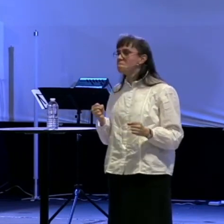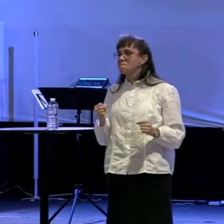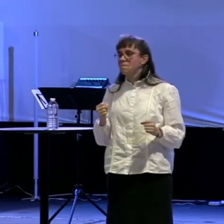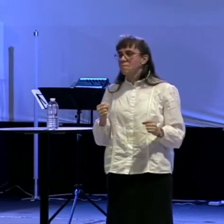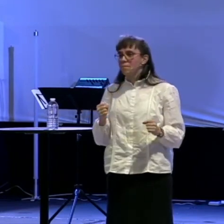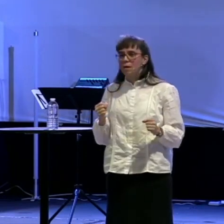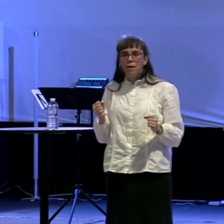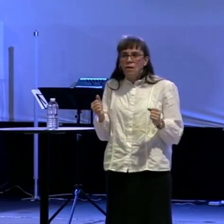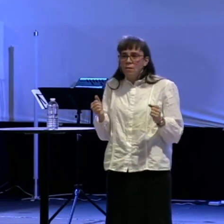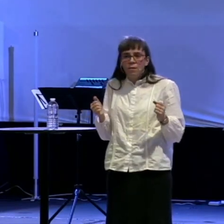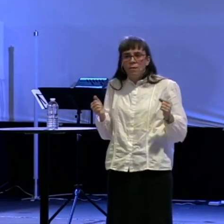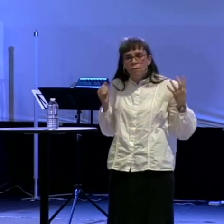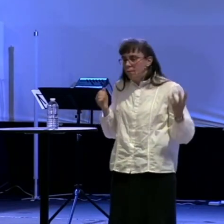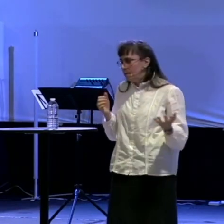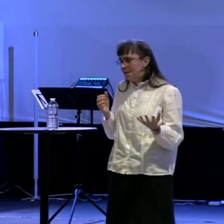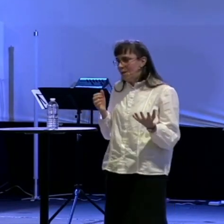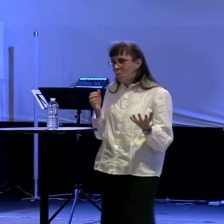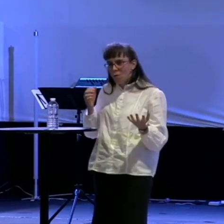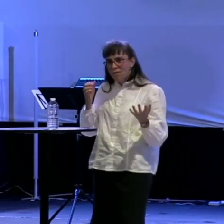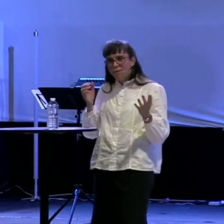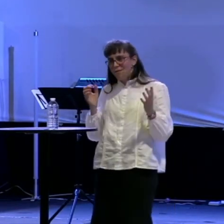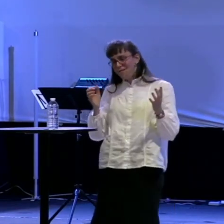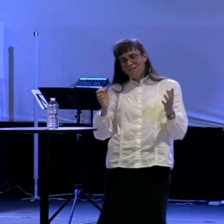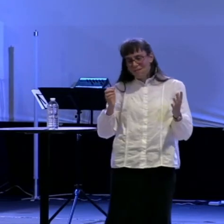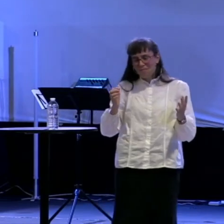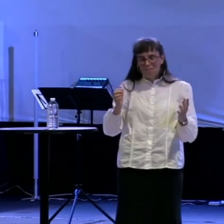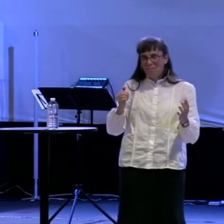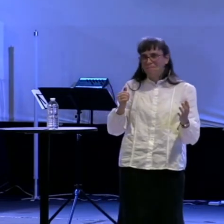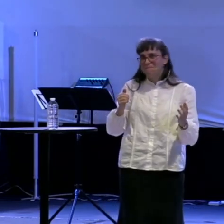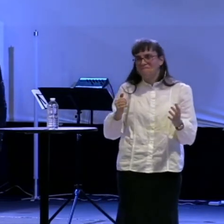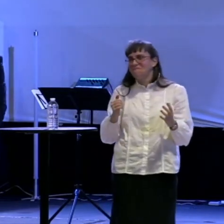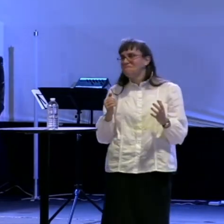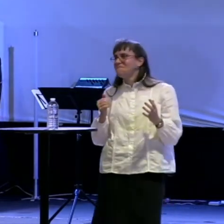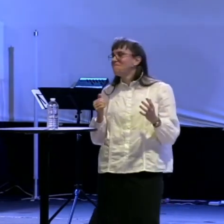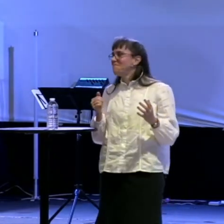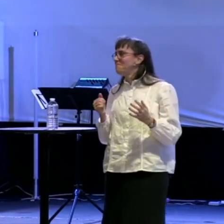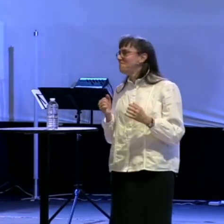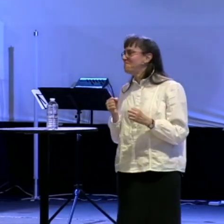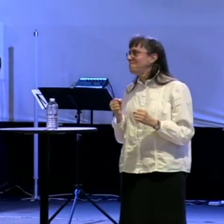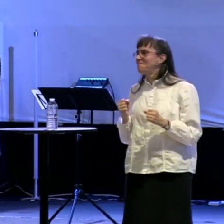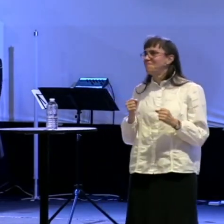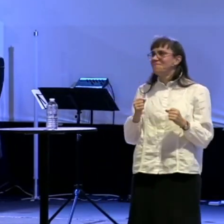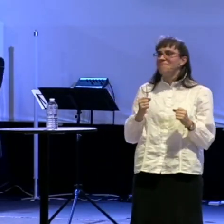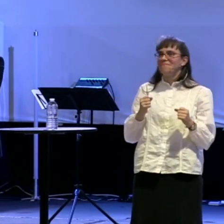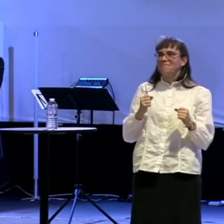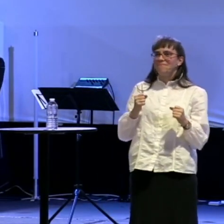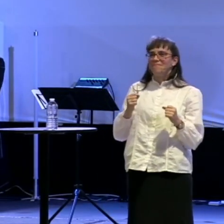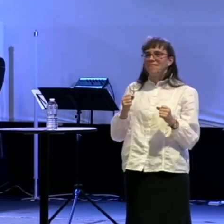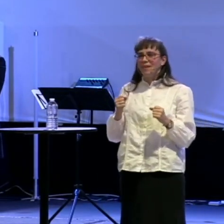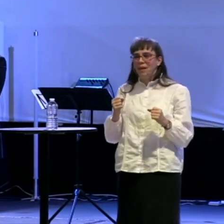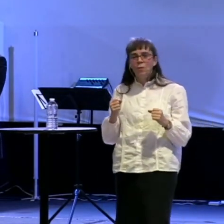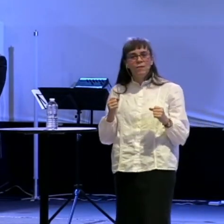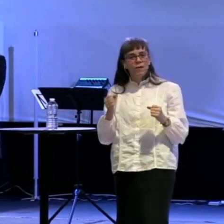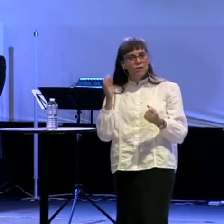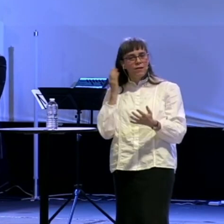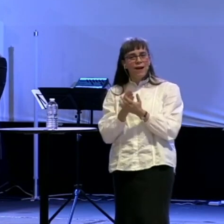opposé aucune résistance. He didn't pose any resistance. Et même lorsque Pierre a voulu couper même l'oreille de